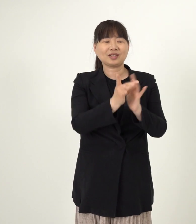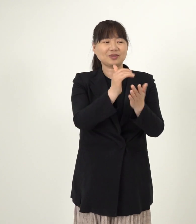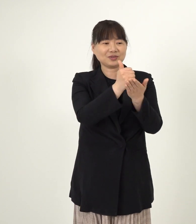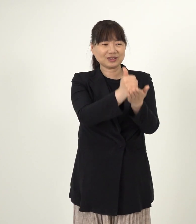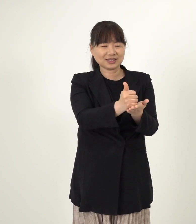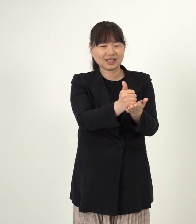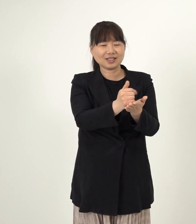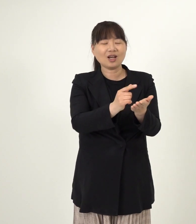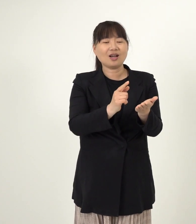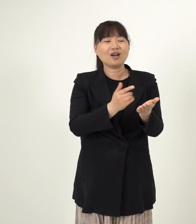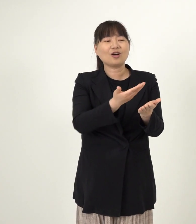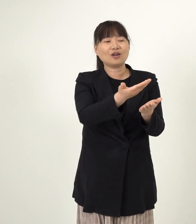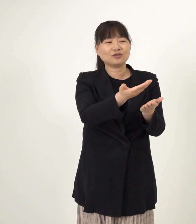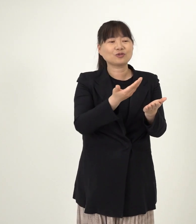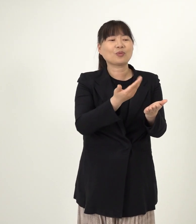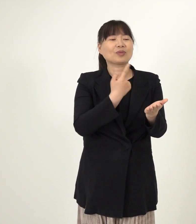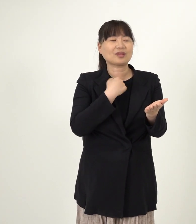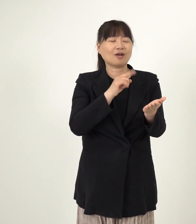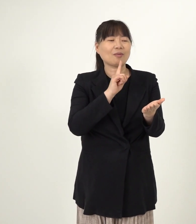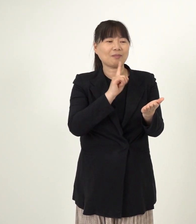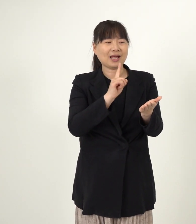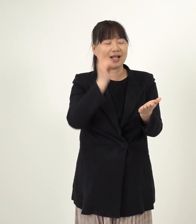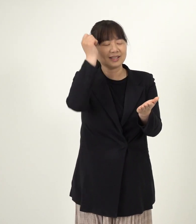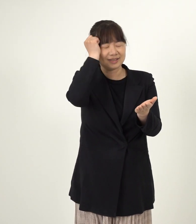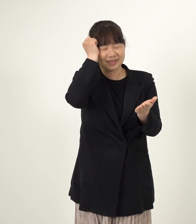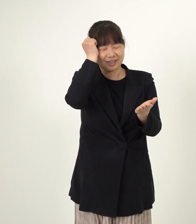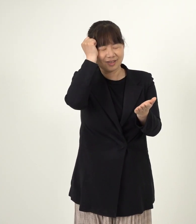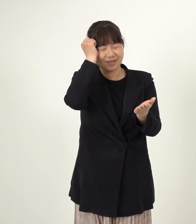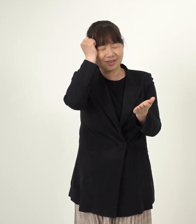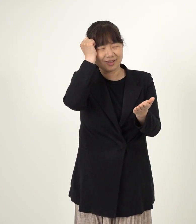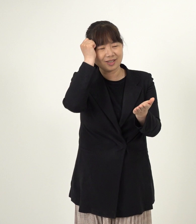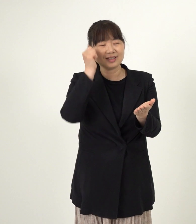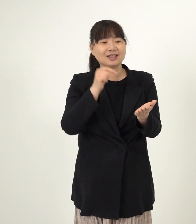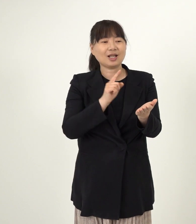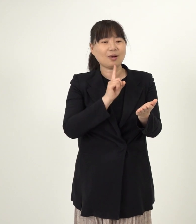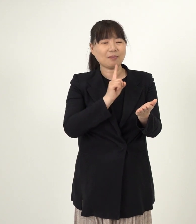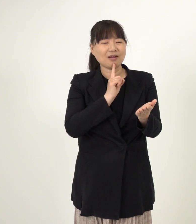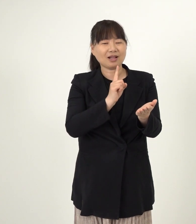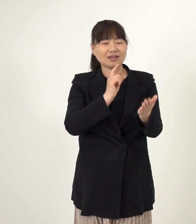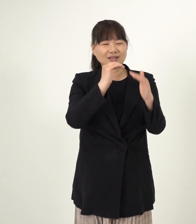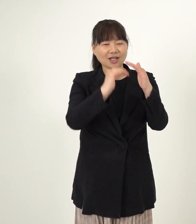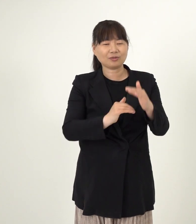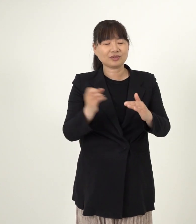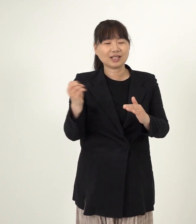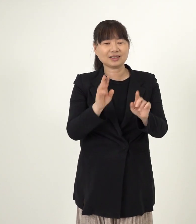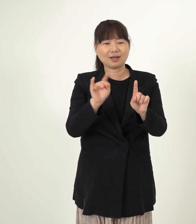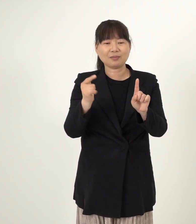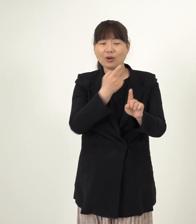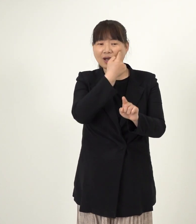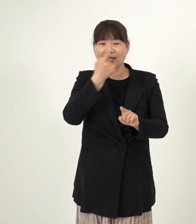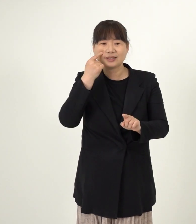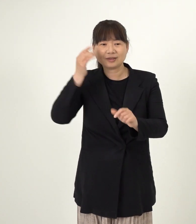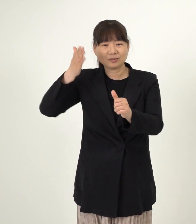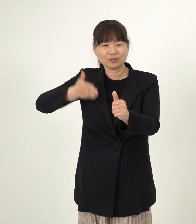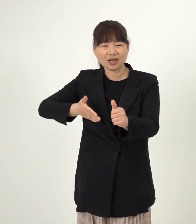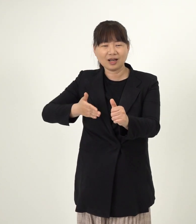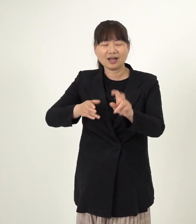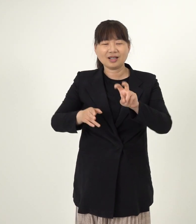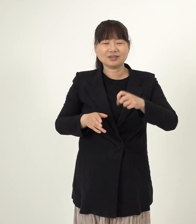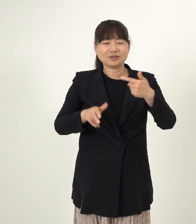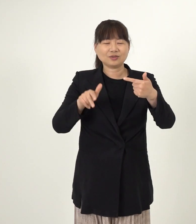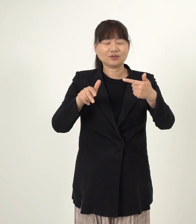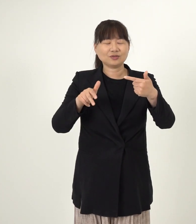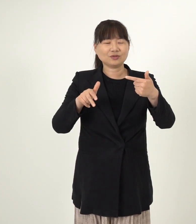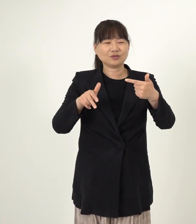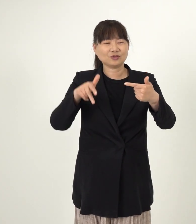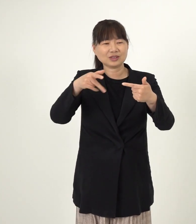예수님이 하신 말씀이 기억이 된 거예요. 그 하신 말씀을 우리가 다시 한번 확인해 볼까요?